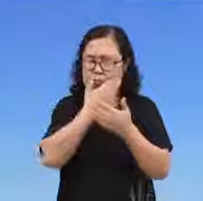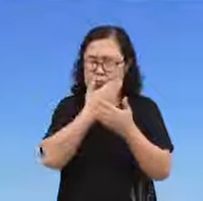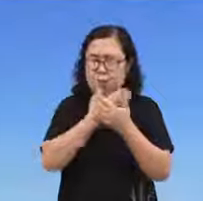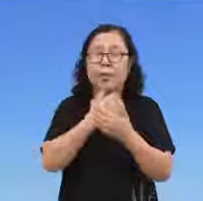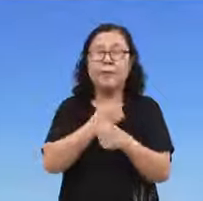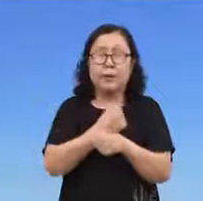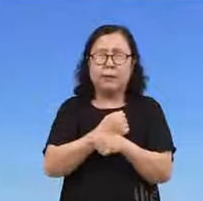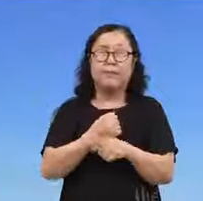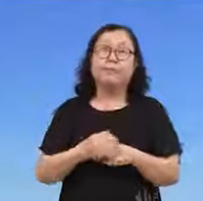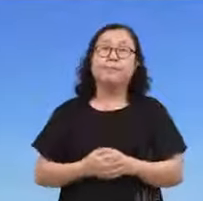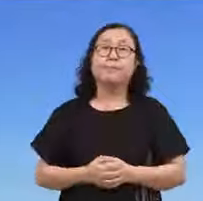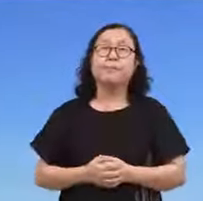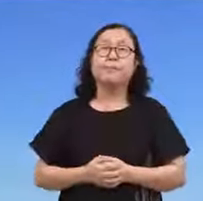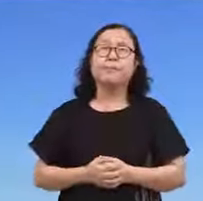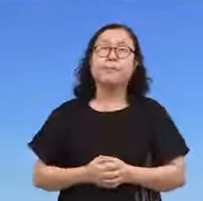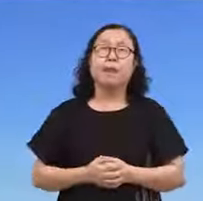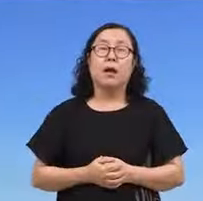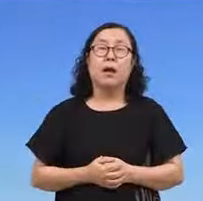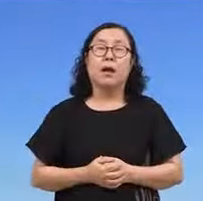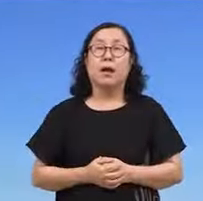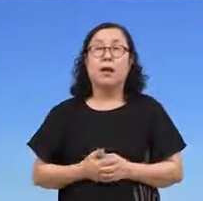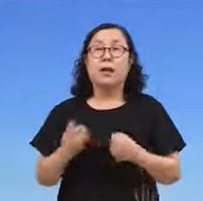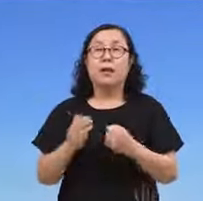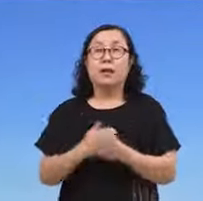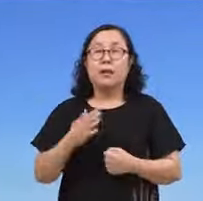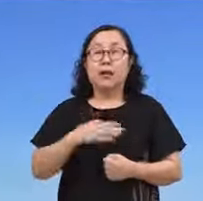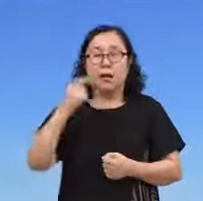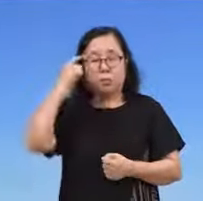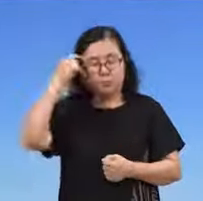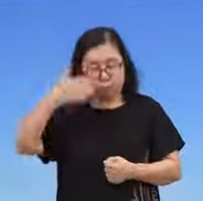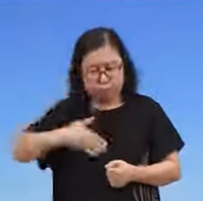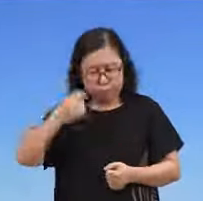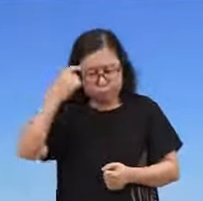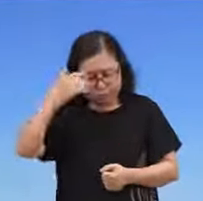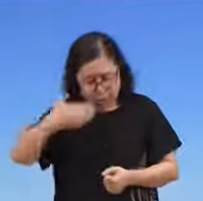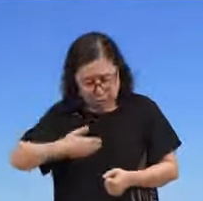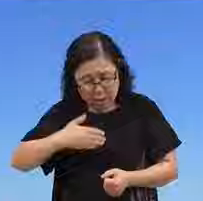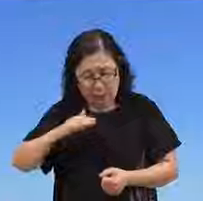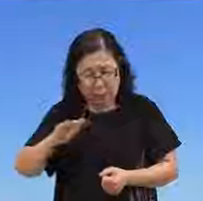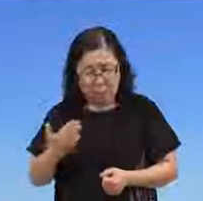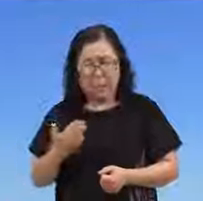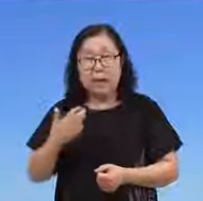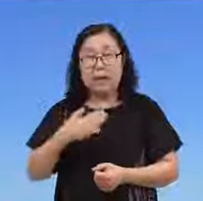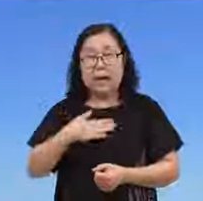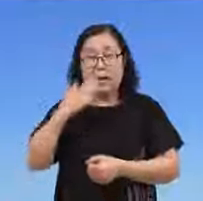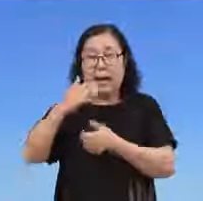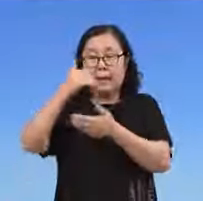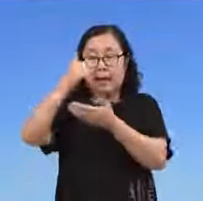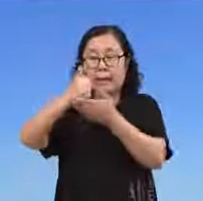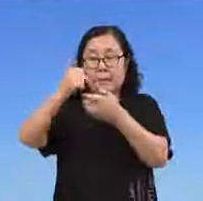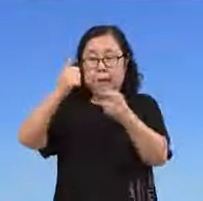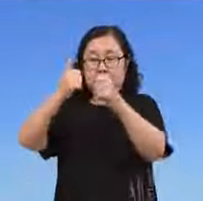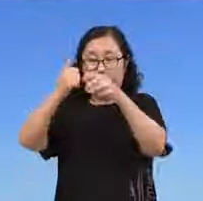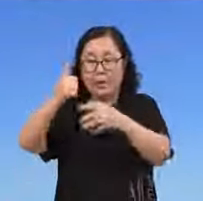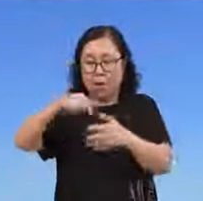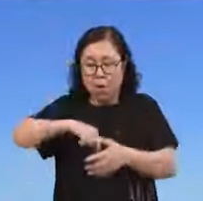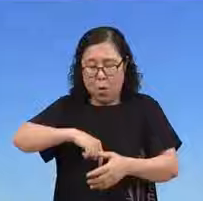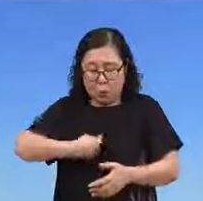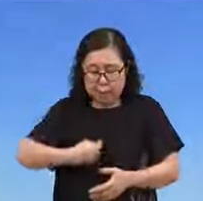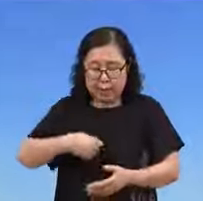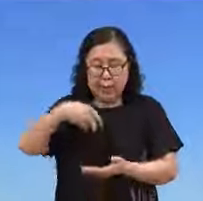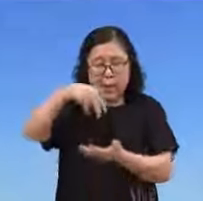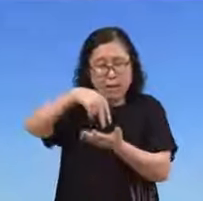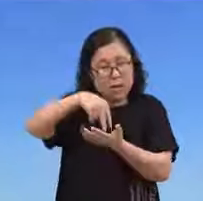남았거든. 그래서 우리는 자꾸 물어야 됩니다. 나는 하나님 앞에서 단독자로 서 있는가? 나는